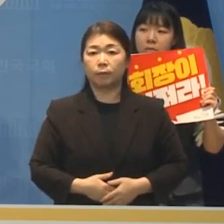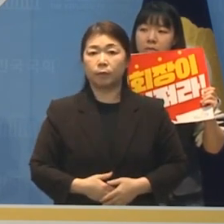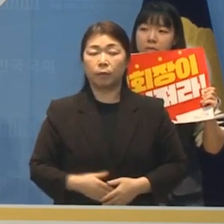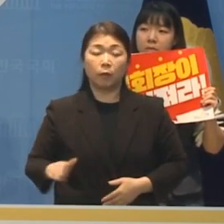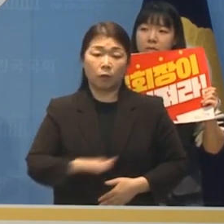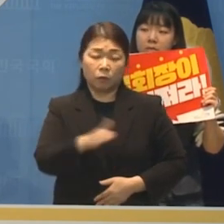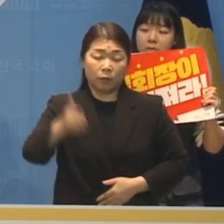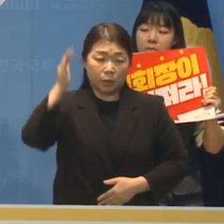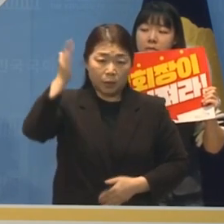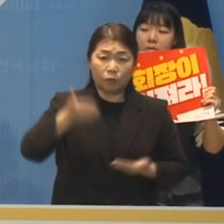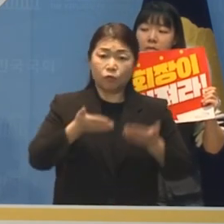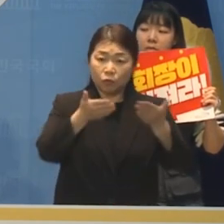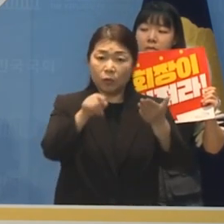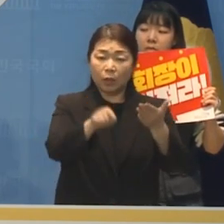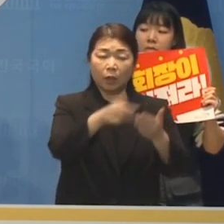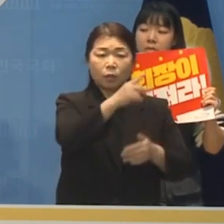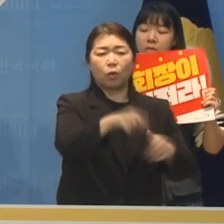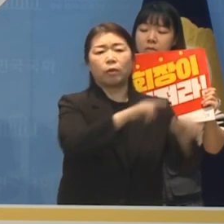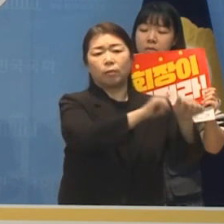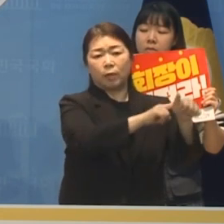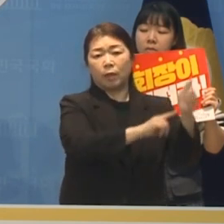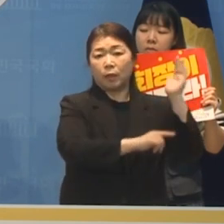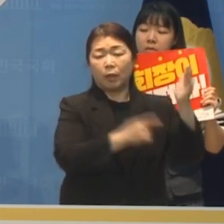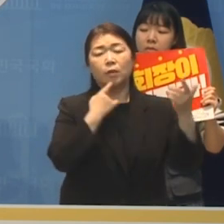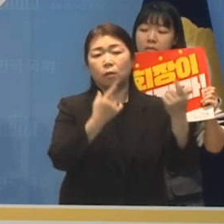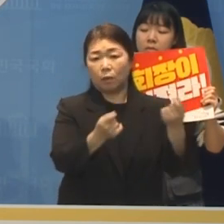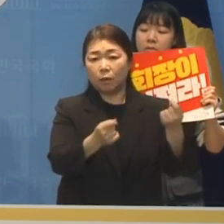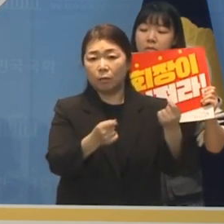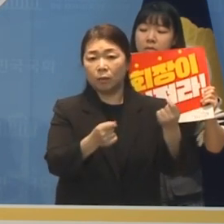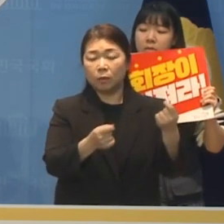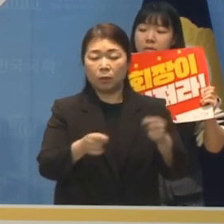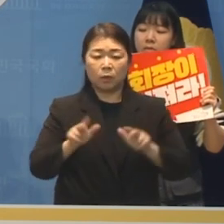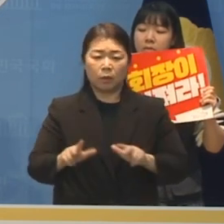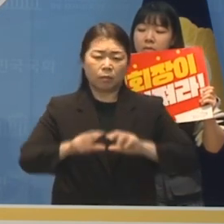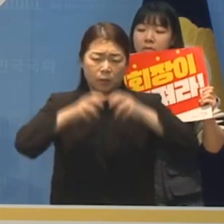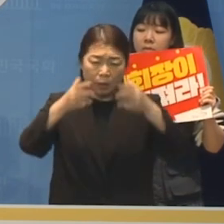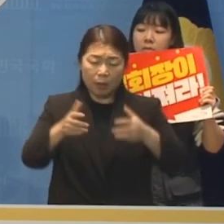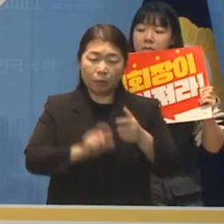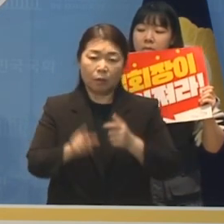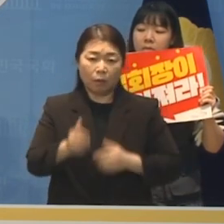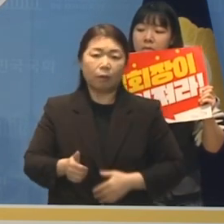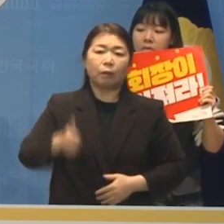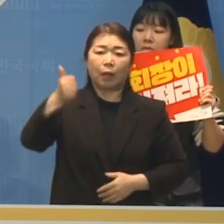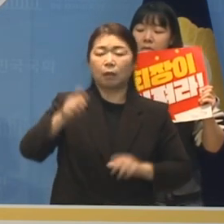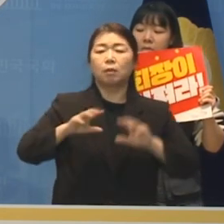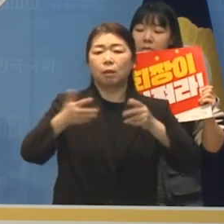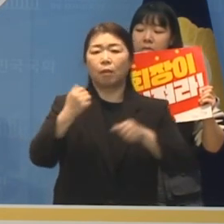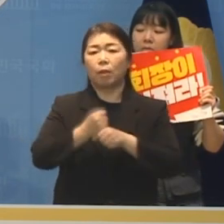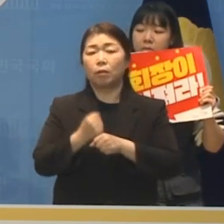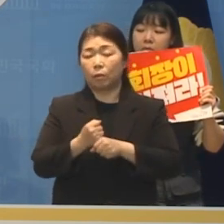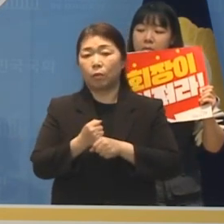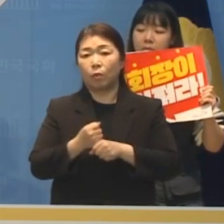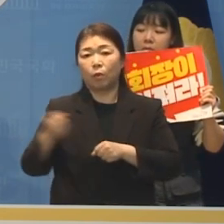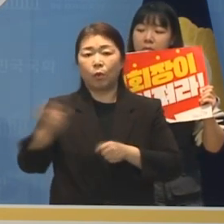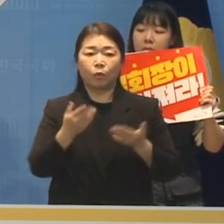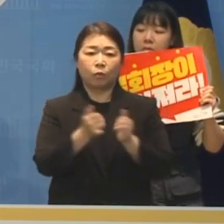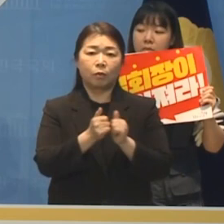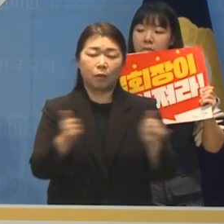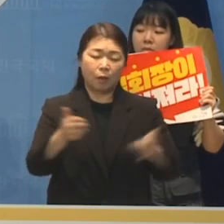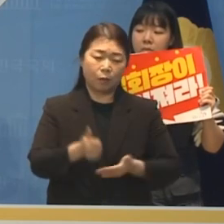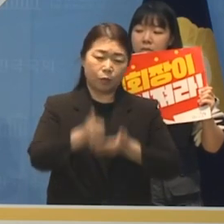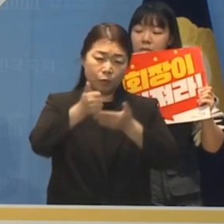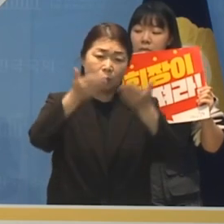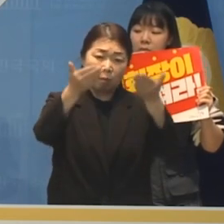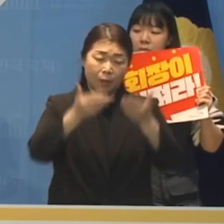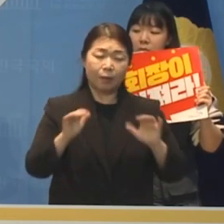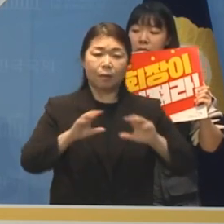우리의 외침이 전태일 열사님의 외침처럼 지금의 세상을 더 나은 세상으로 만들고 노동자가